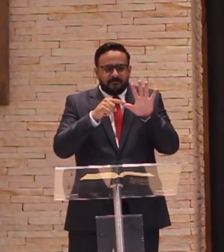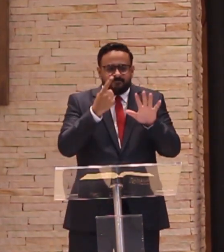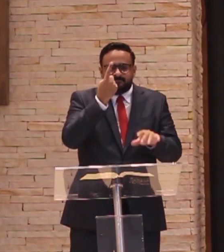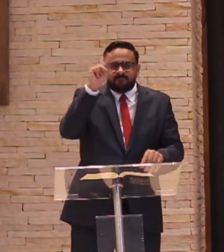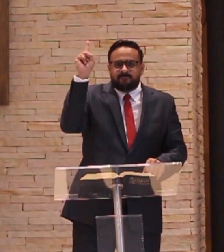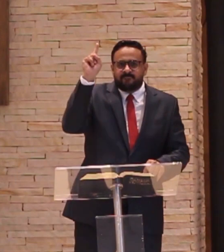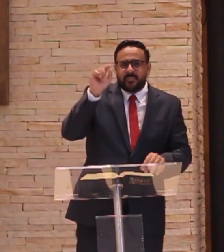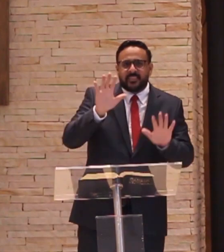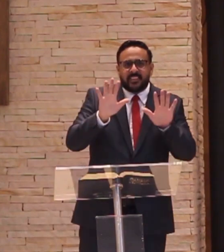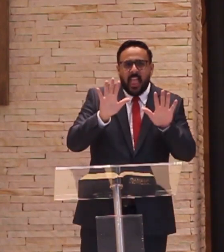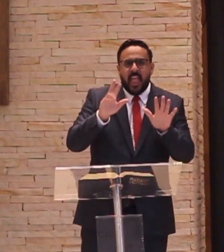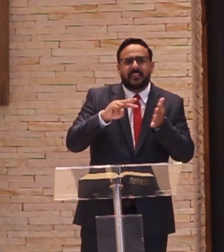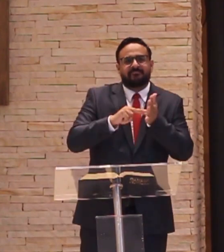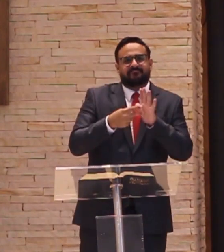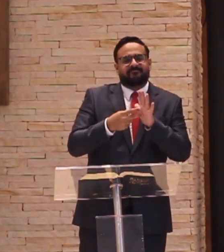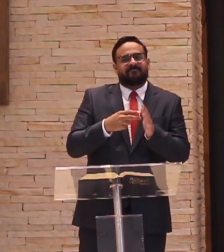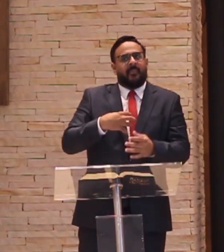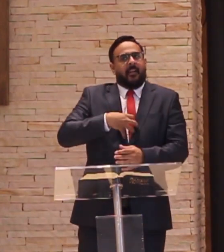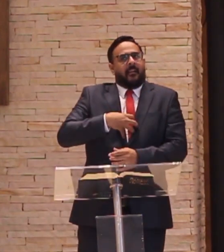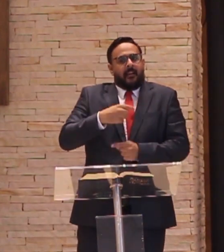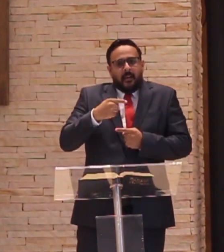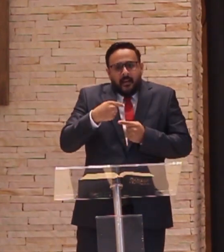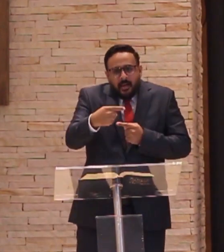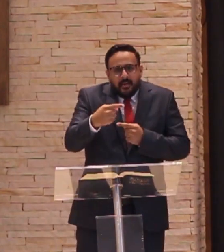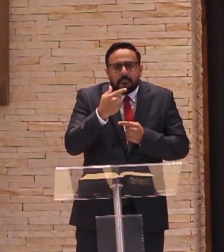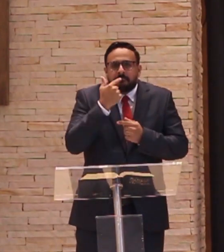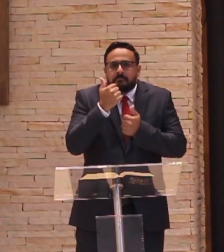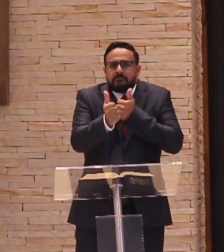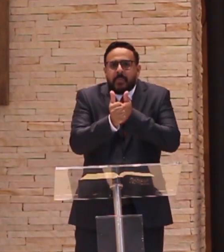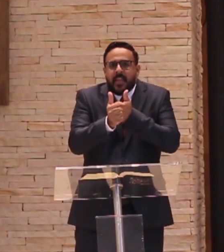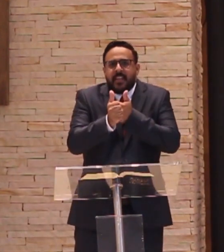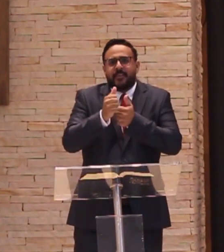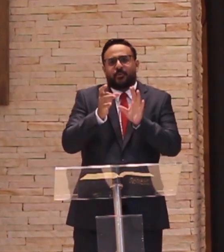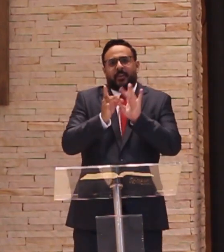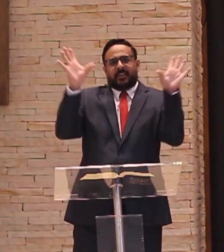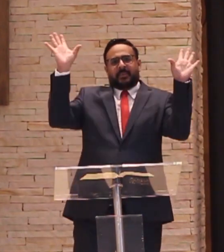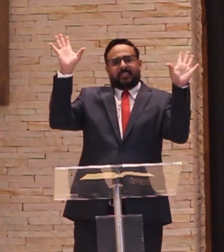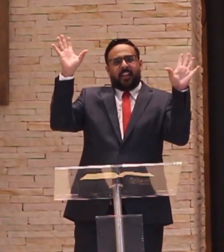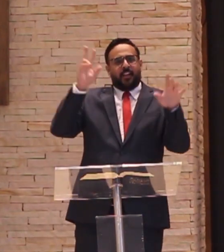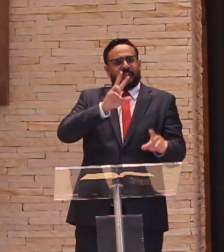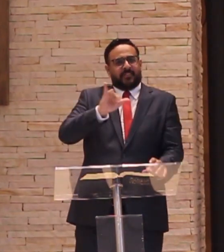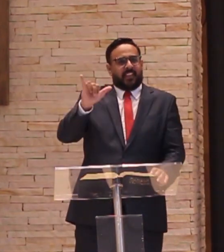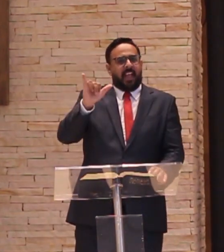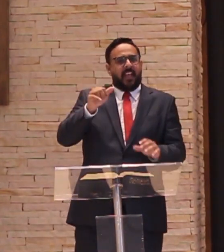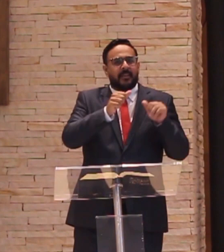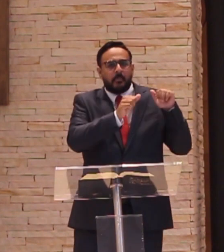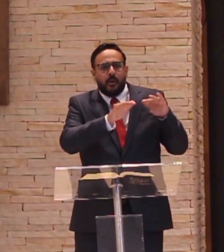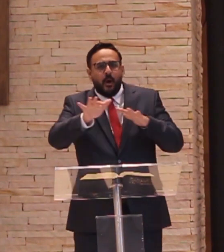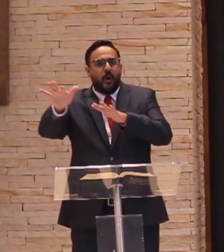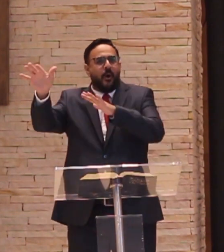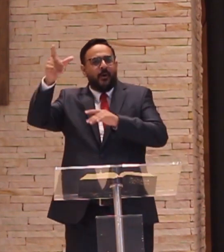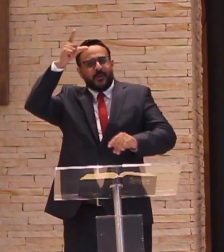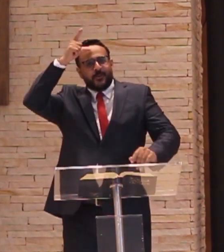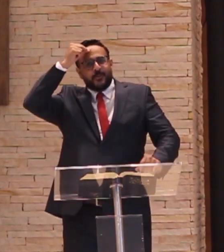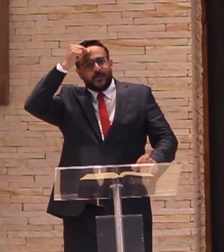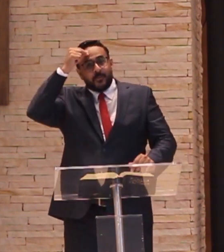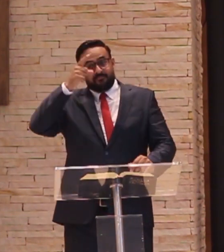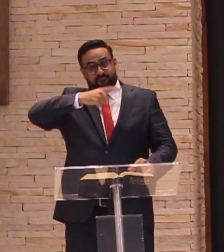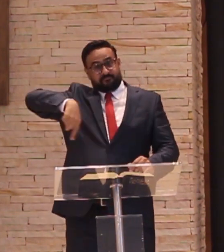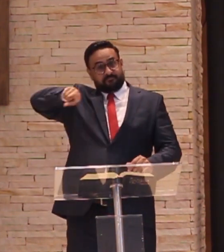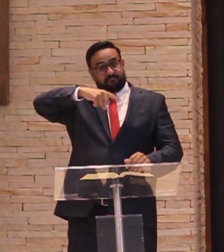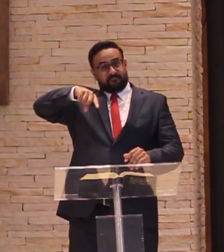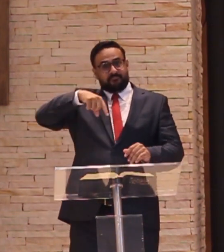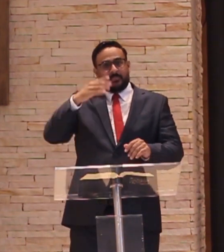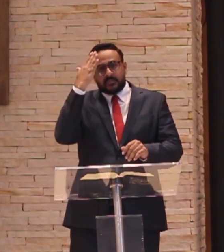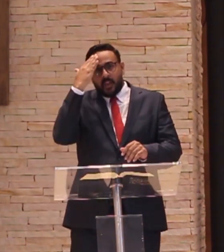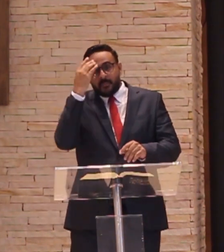realmente Deus estava no comando. E quando eles estavam ali vendo a primeira, segunda, terceira, quarta, quinta até a